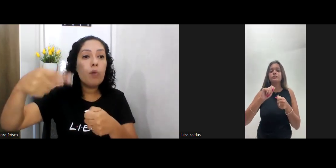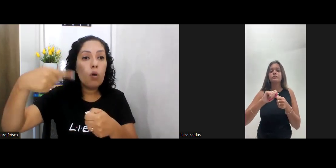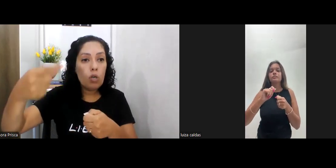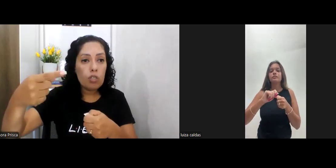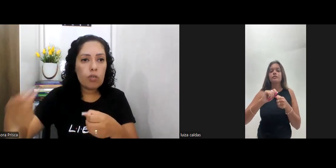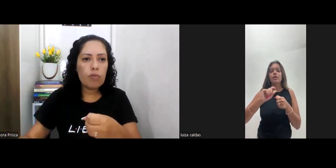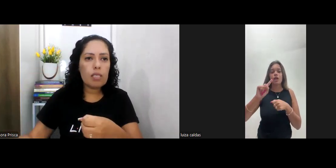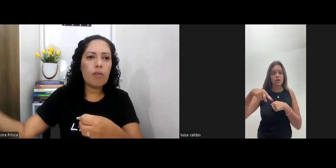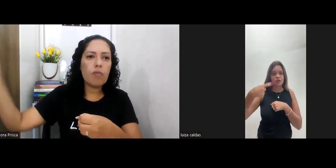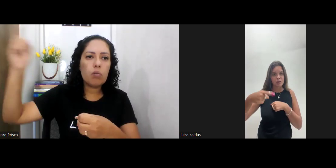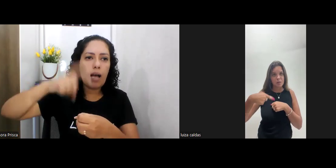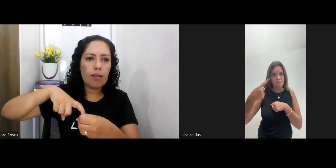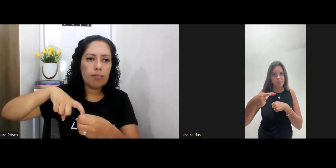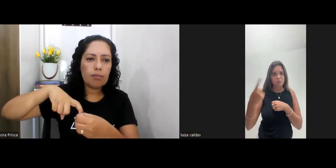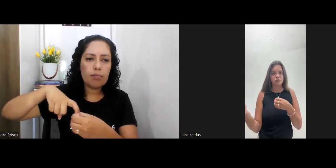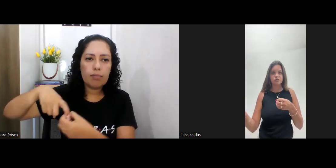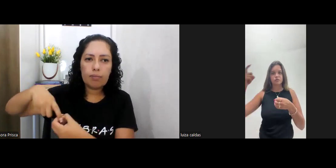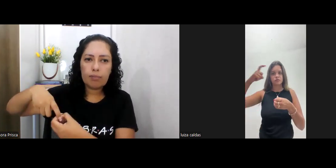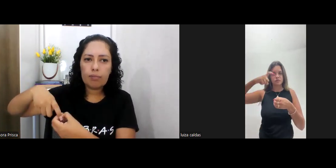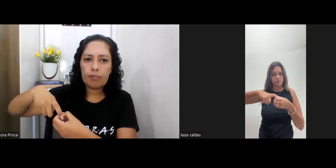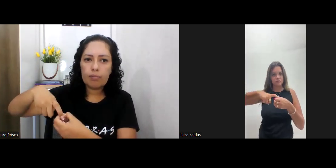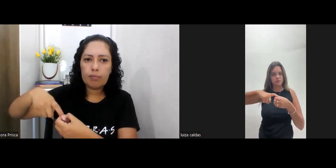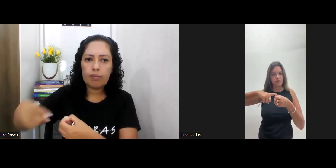E depois você vai voltar.